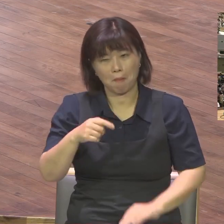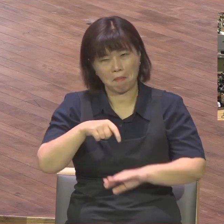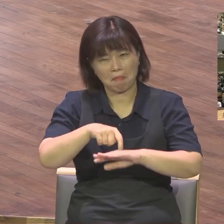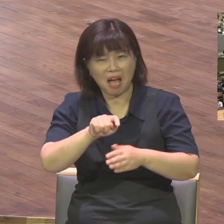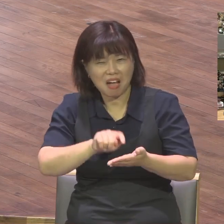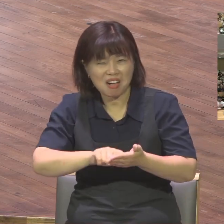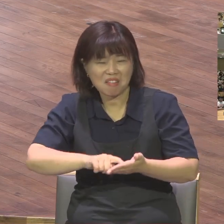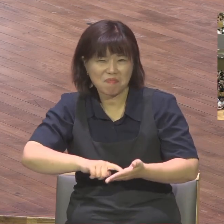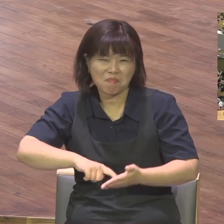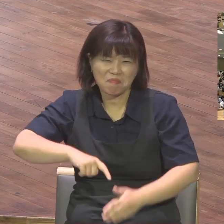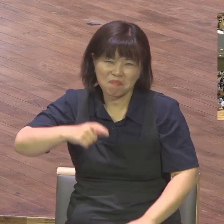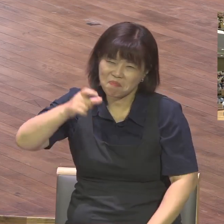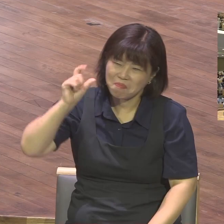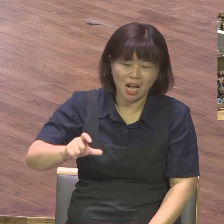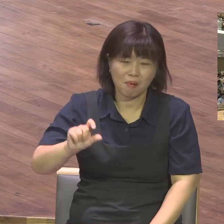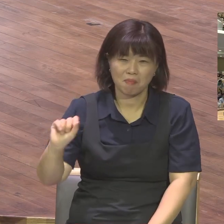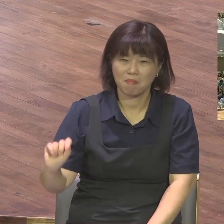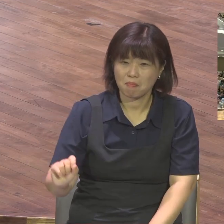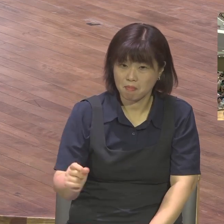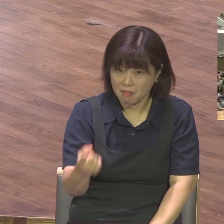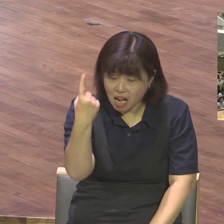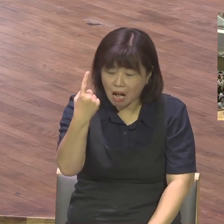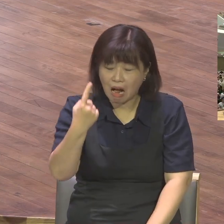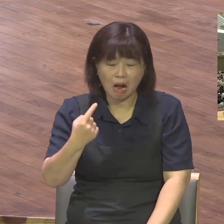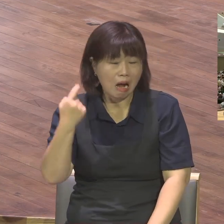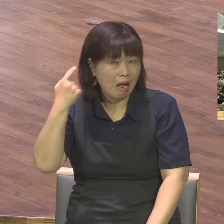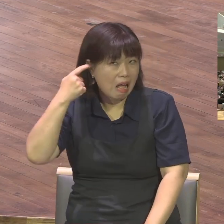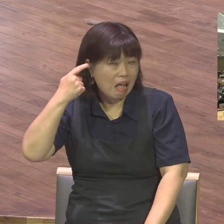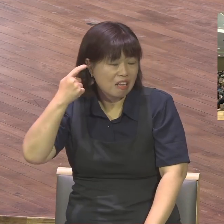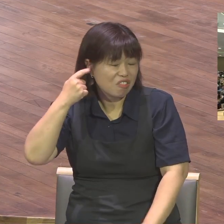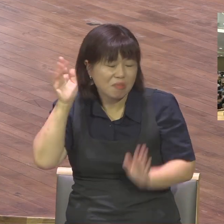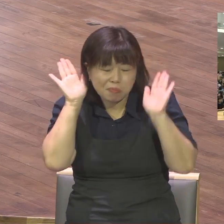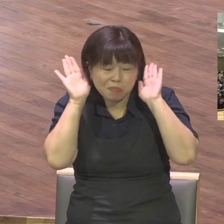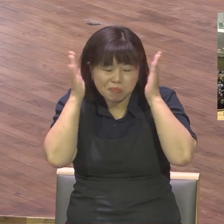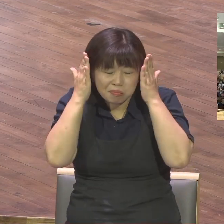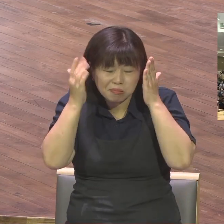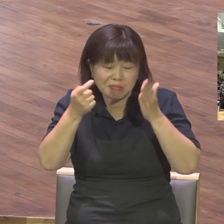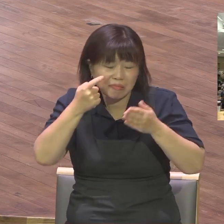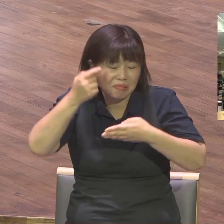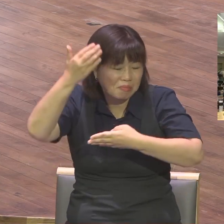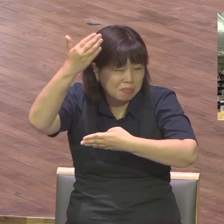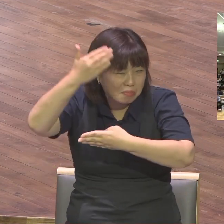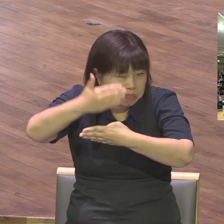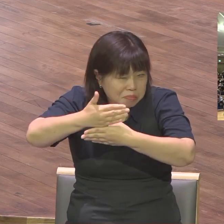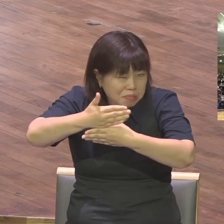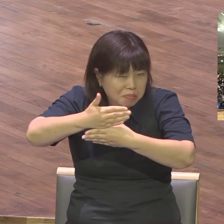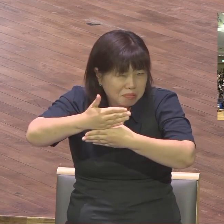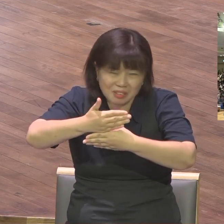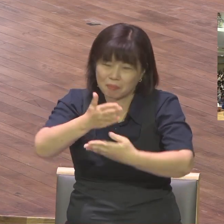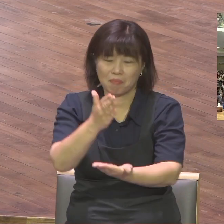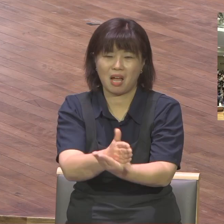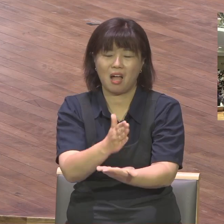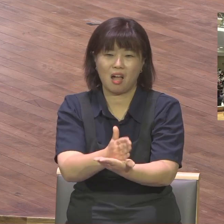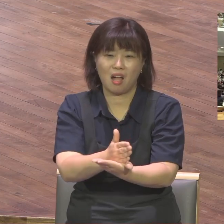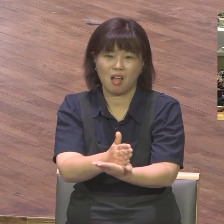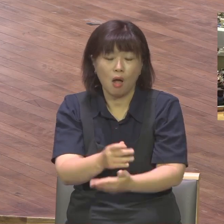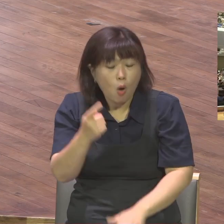눈이 감기게 하라. 염려컨대 그들이 눈으로 보고 귀로 듣고 마음으로 깨닫고 다시 돌아와 고침을 받을까 하노라